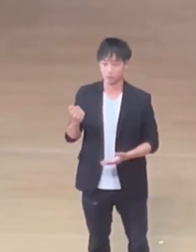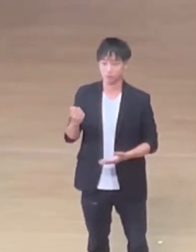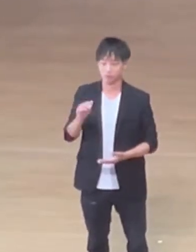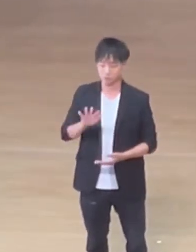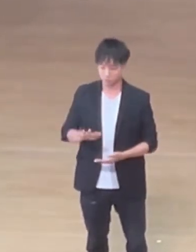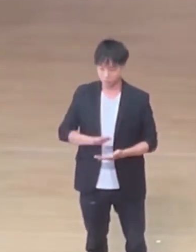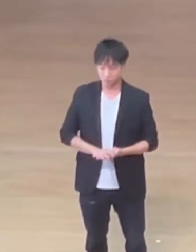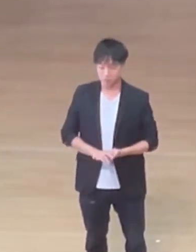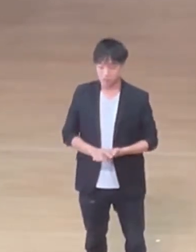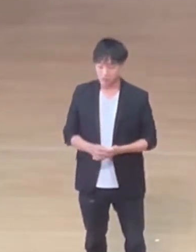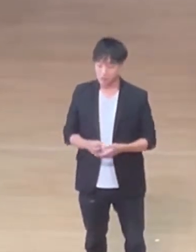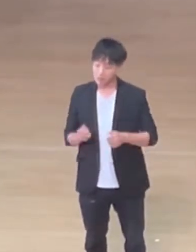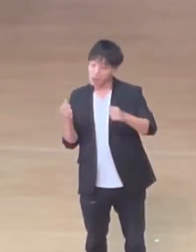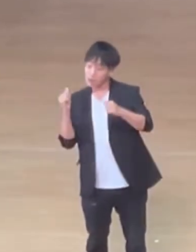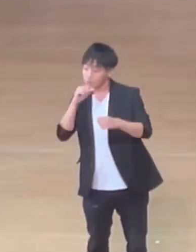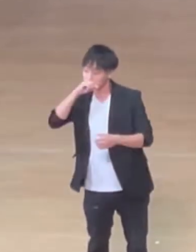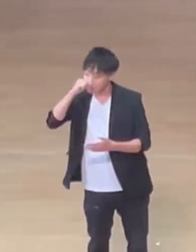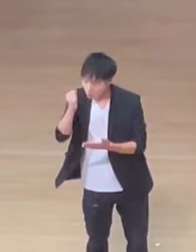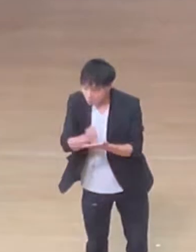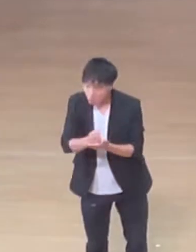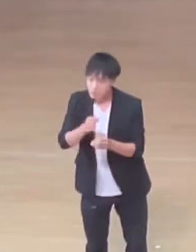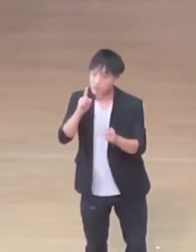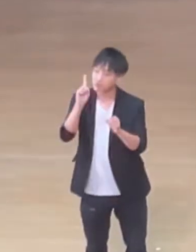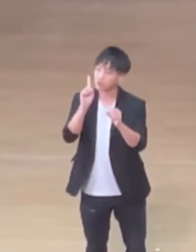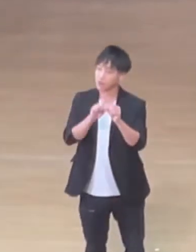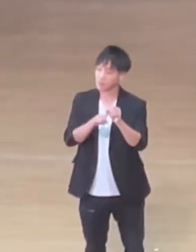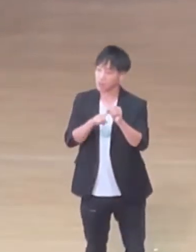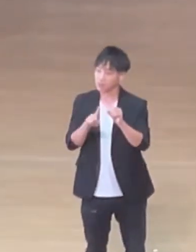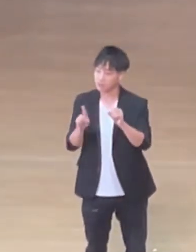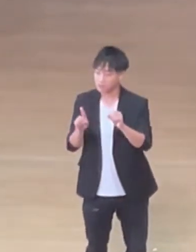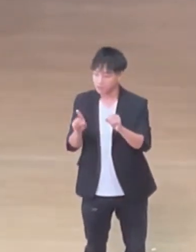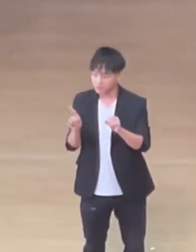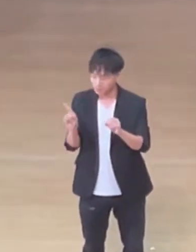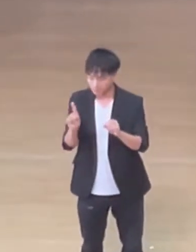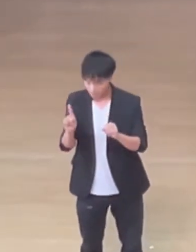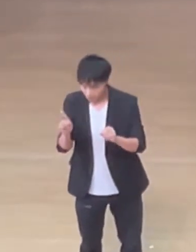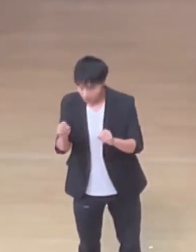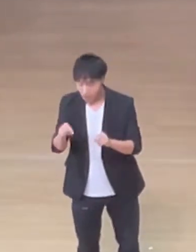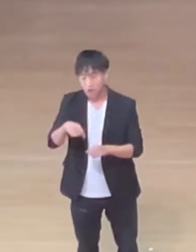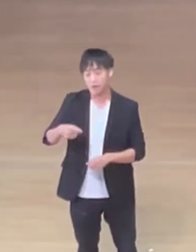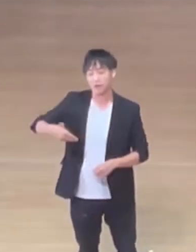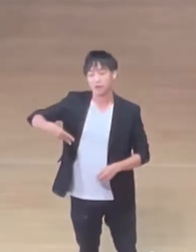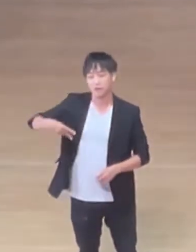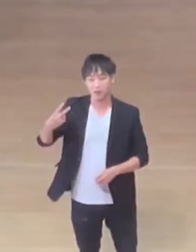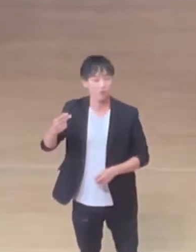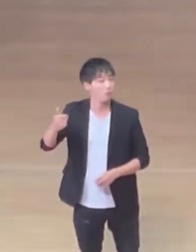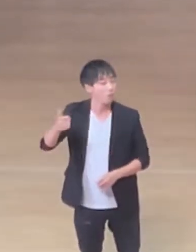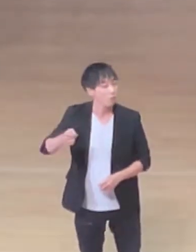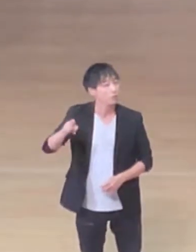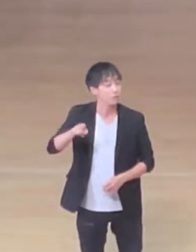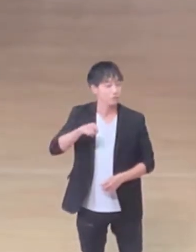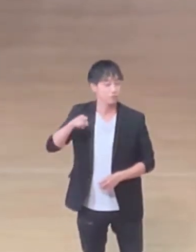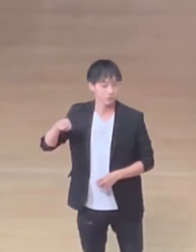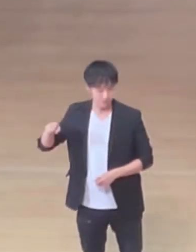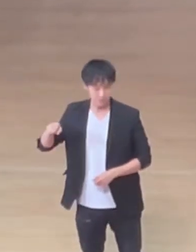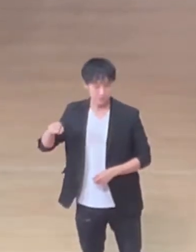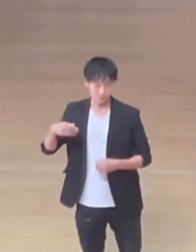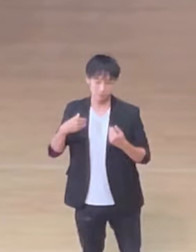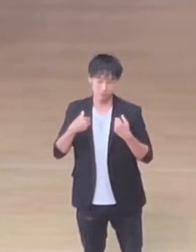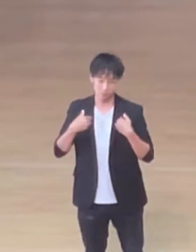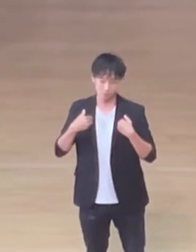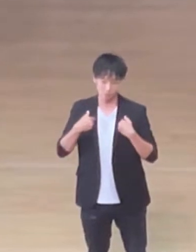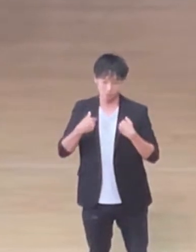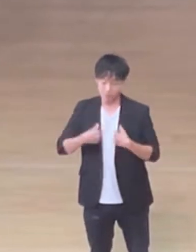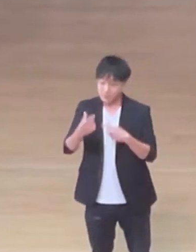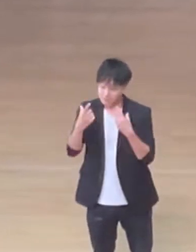には250人の方がルールに沿ってダンスレッスンにしっかりと参